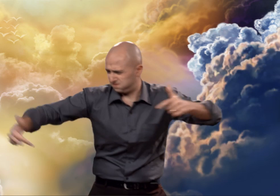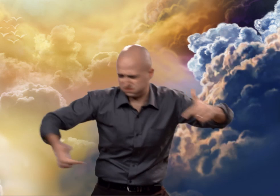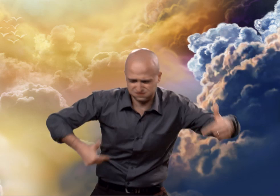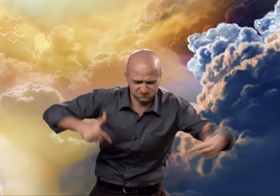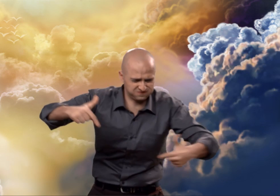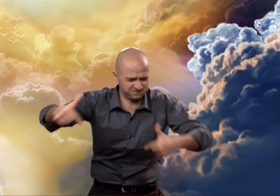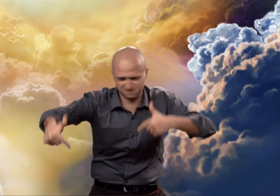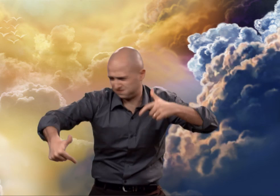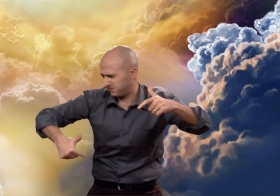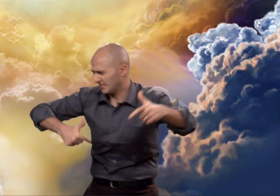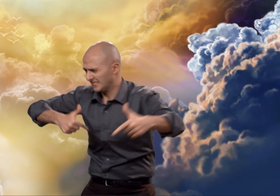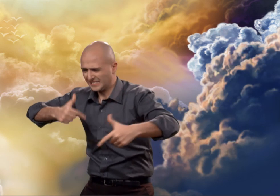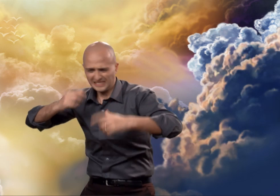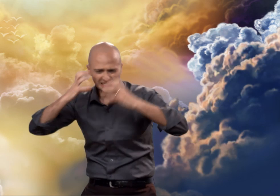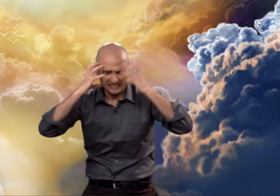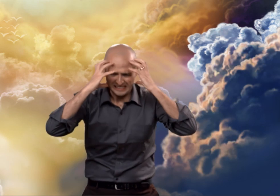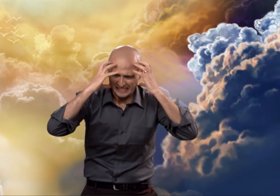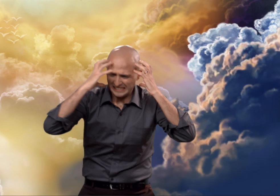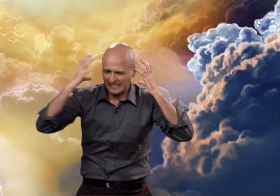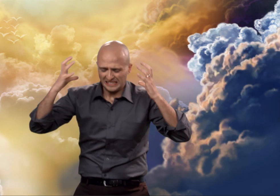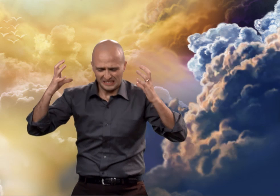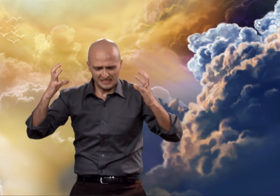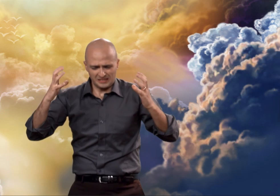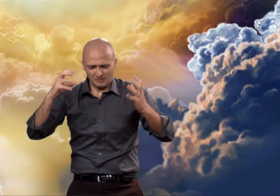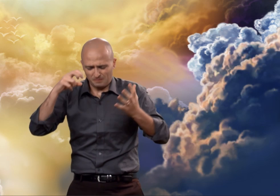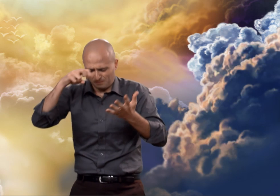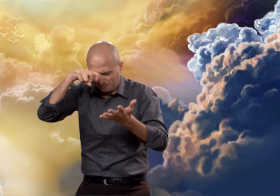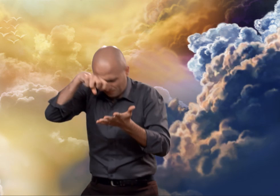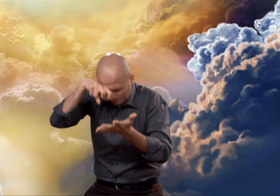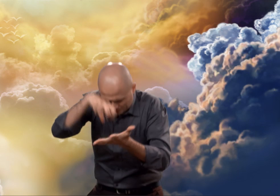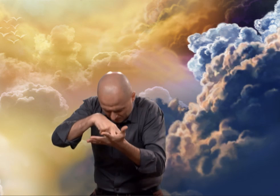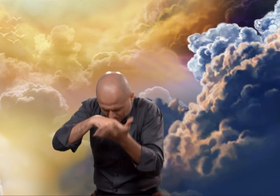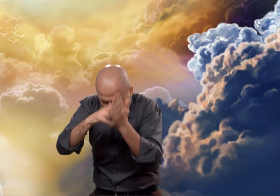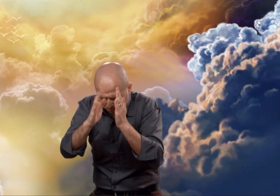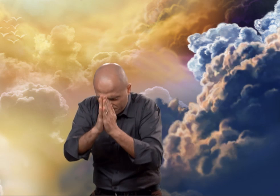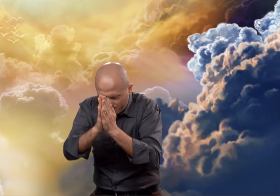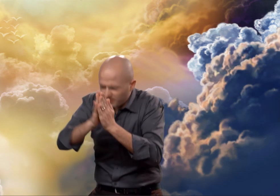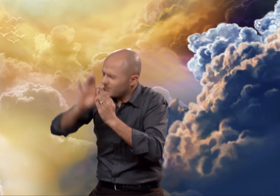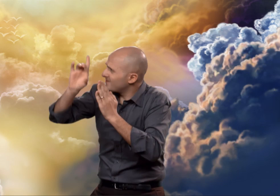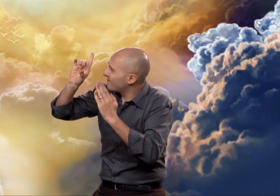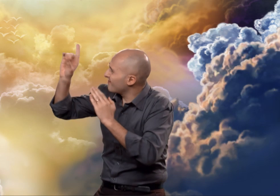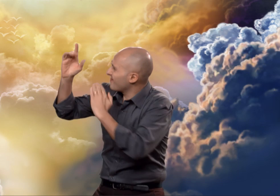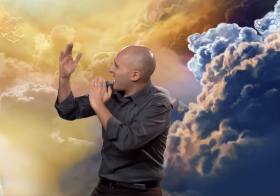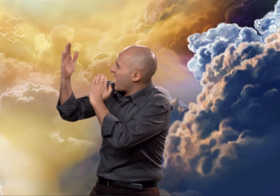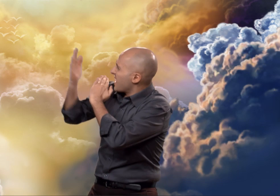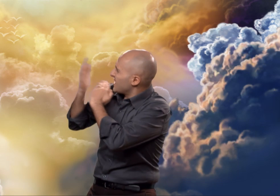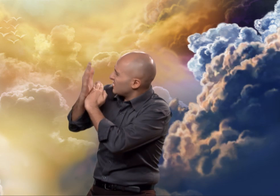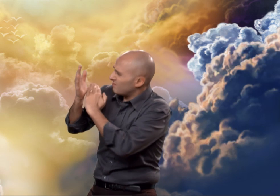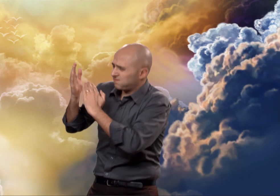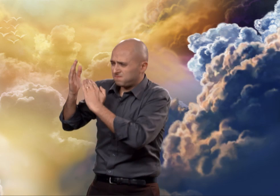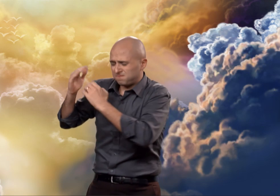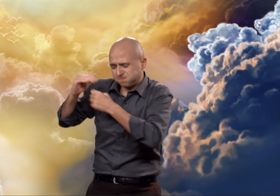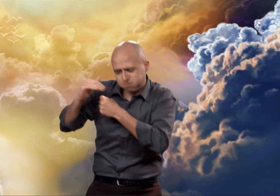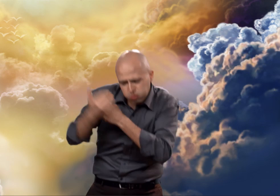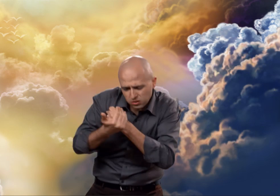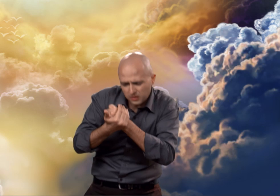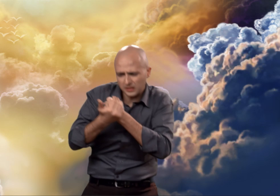e altruístas servos de Cristo como estando enganados ou sendo enganadores. É tarefa de Satanás